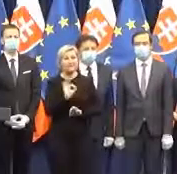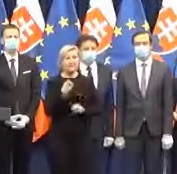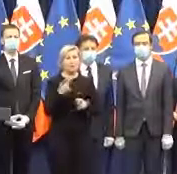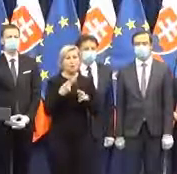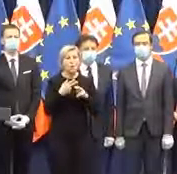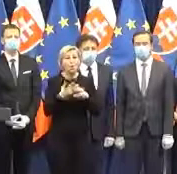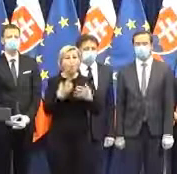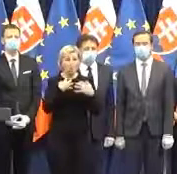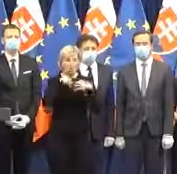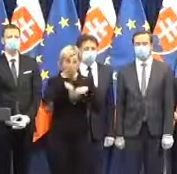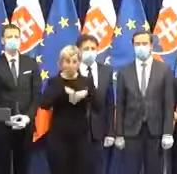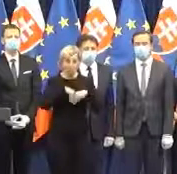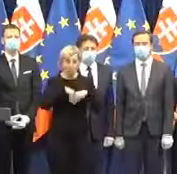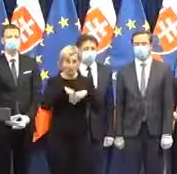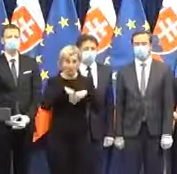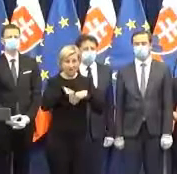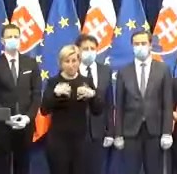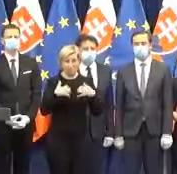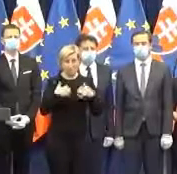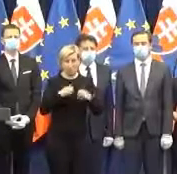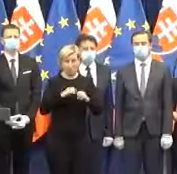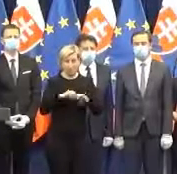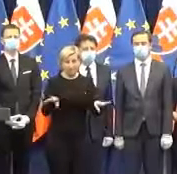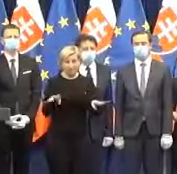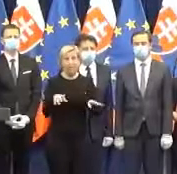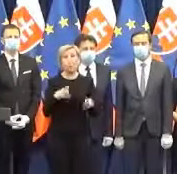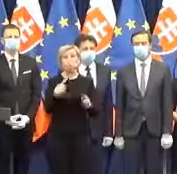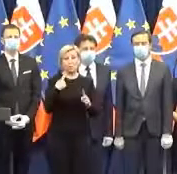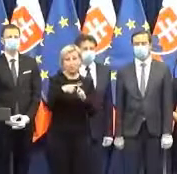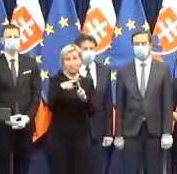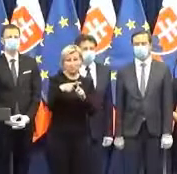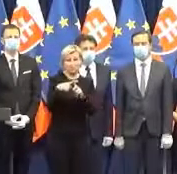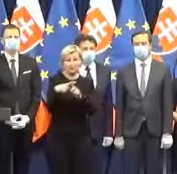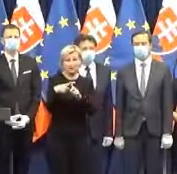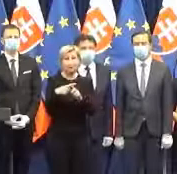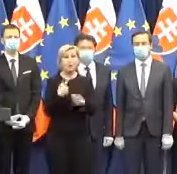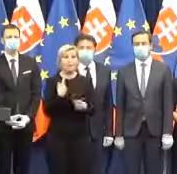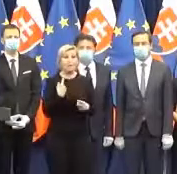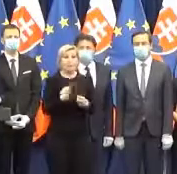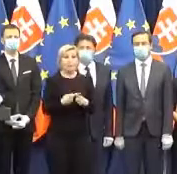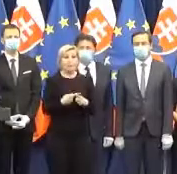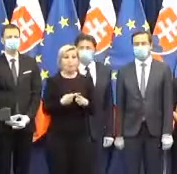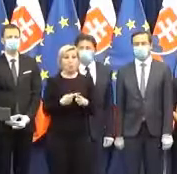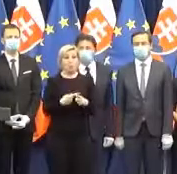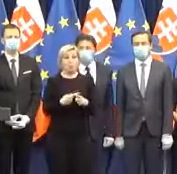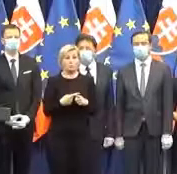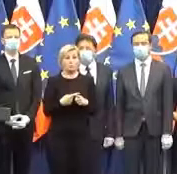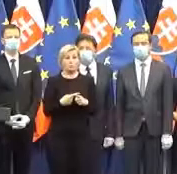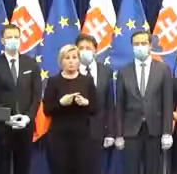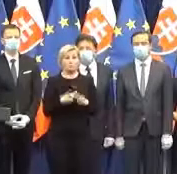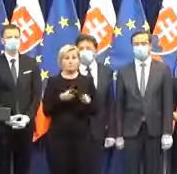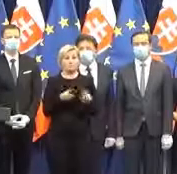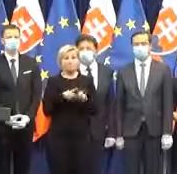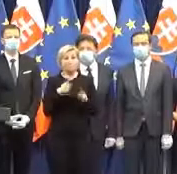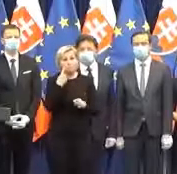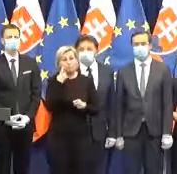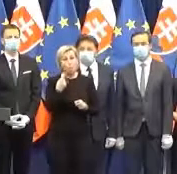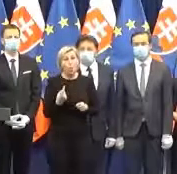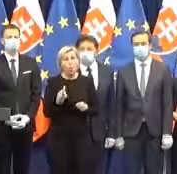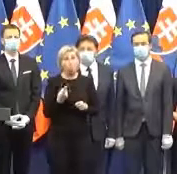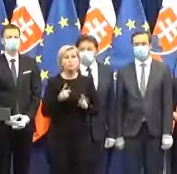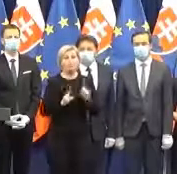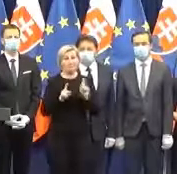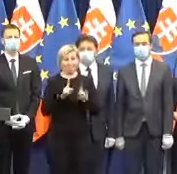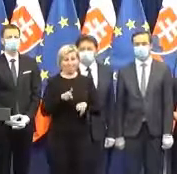tejto chorobe. Nielen boli pozitívne, alebo boli nakazení, ale zároveň aj, bohužiaľ, obetovali svoj